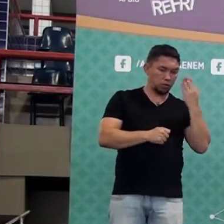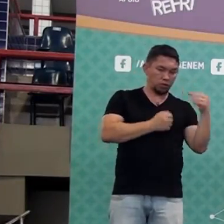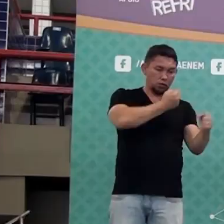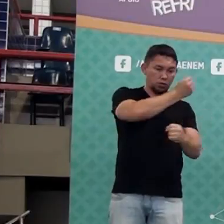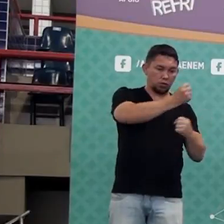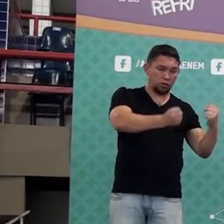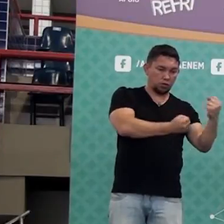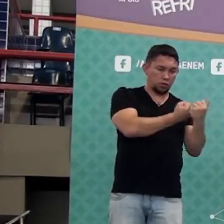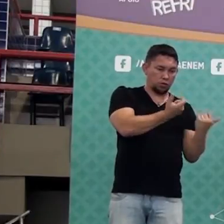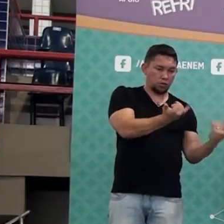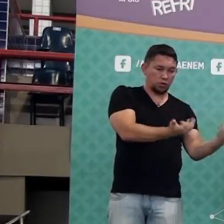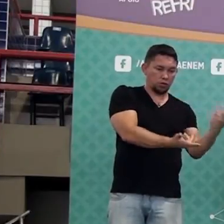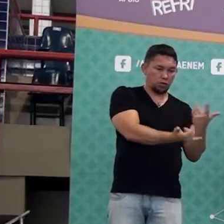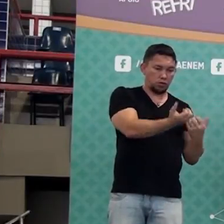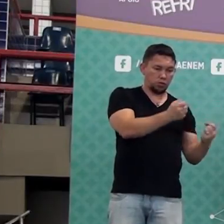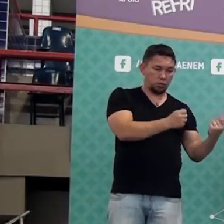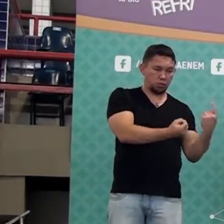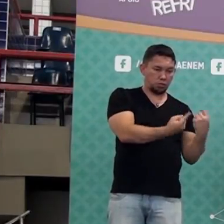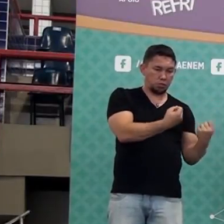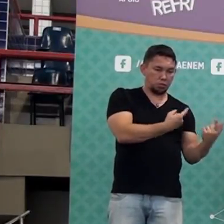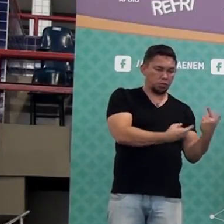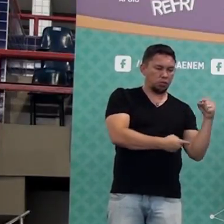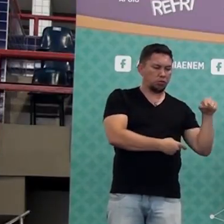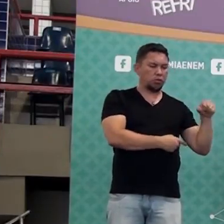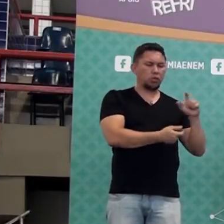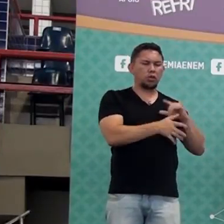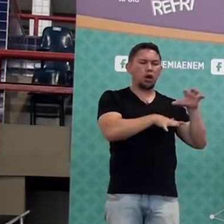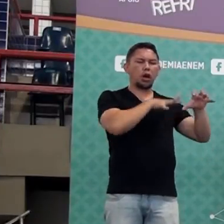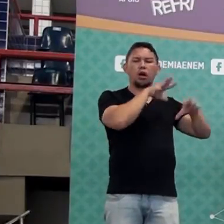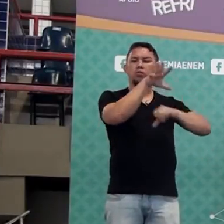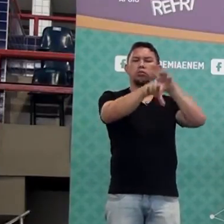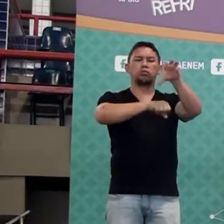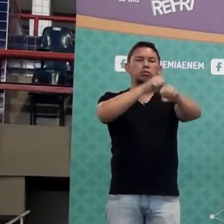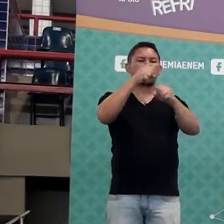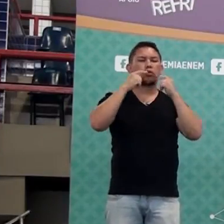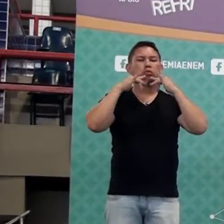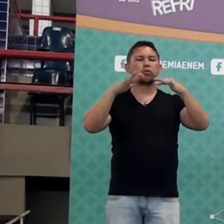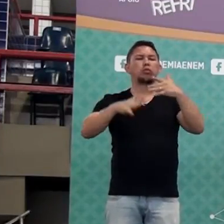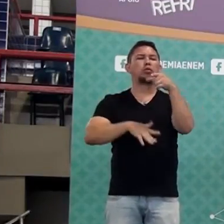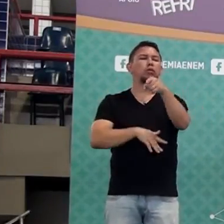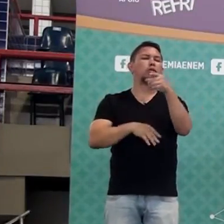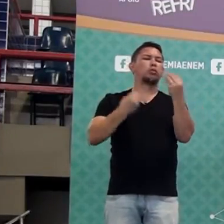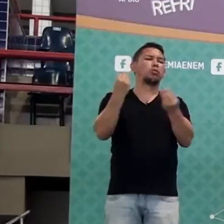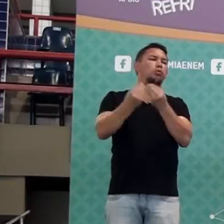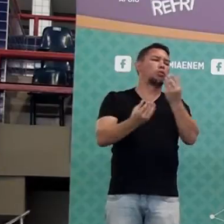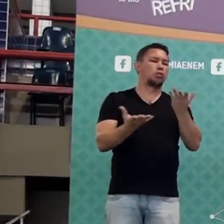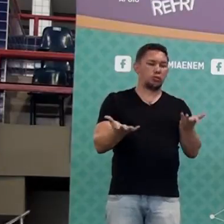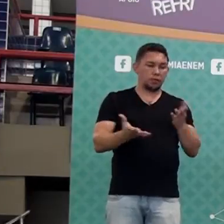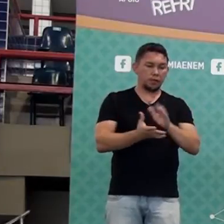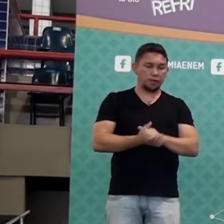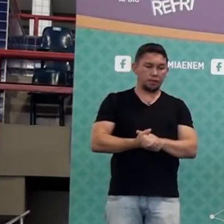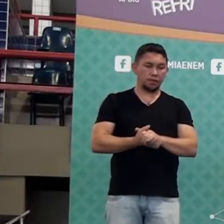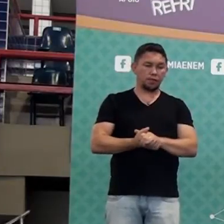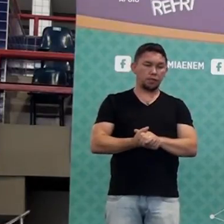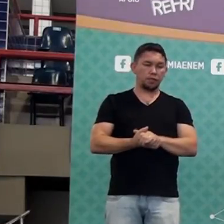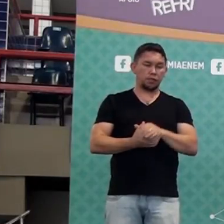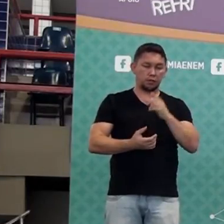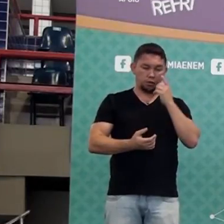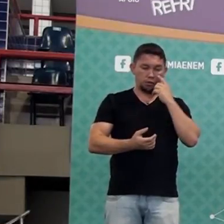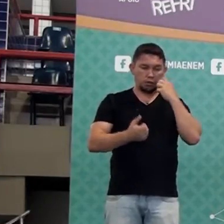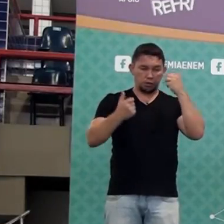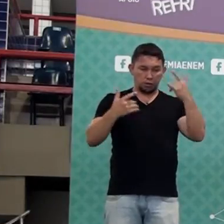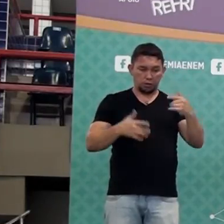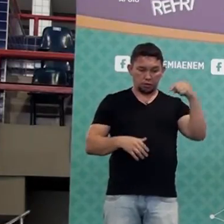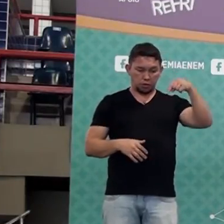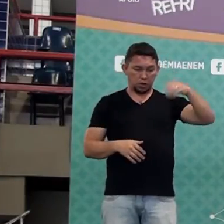fermentação de um açúcar, de onde que a gente retira esse açúcar para fazer esse processo de fermentação? Aí é assim, ó,